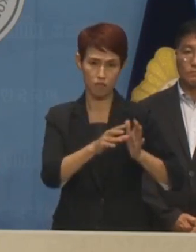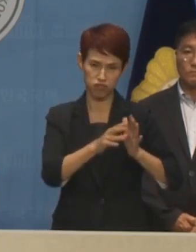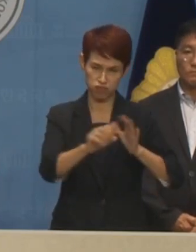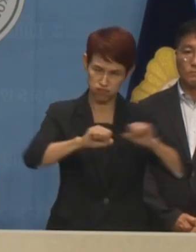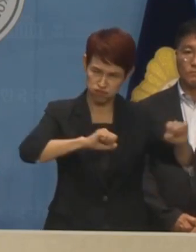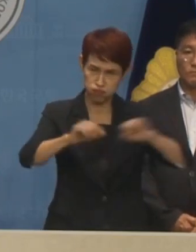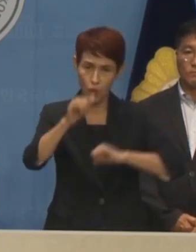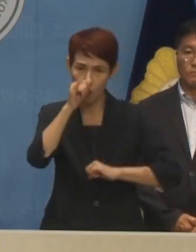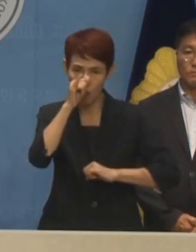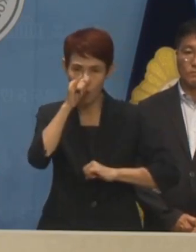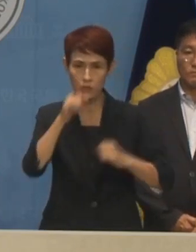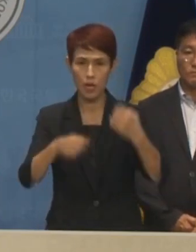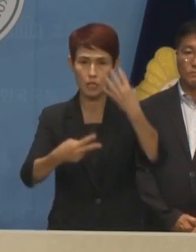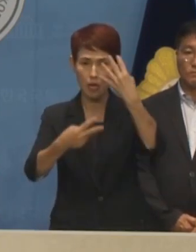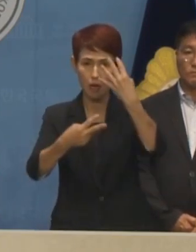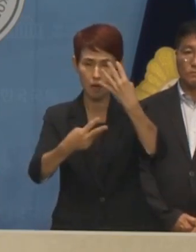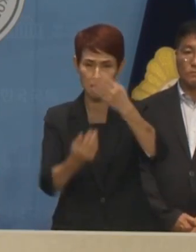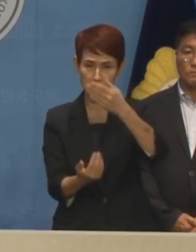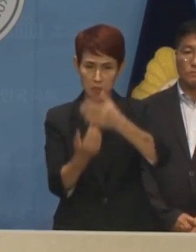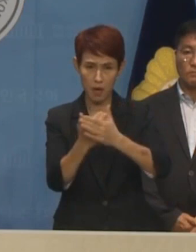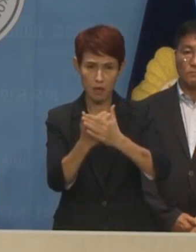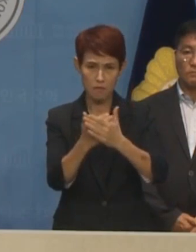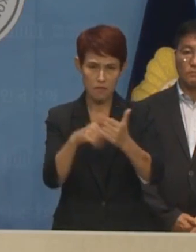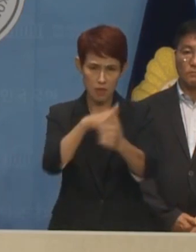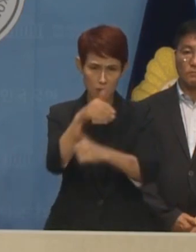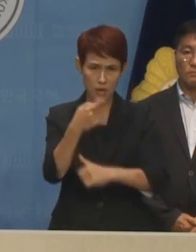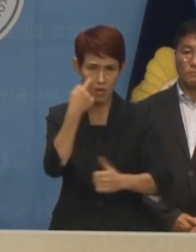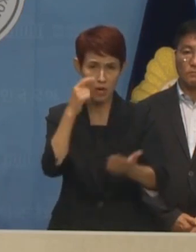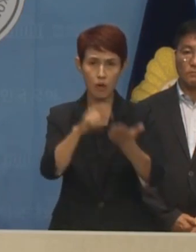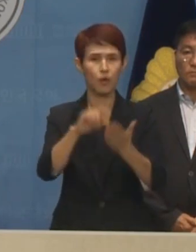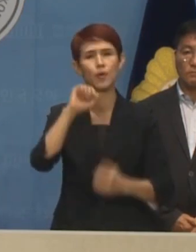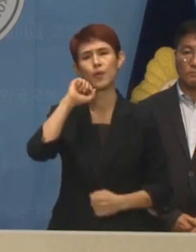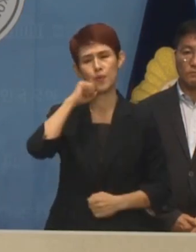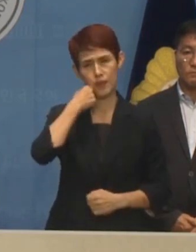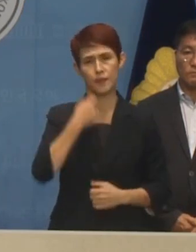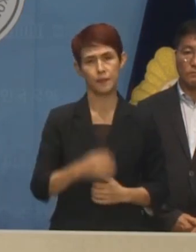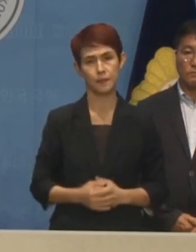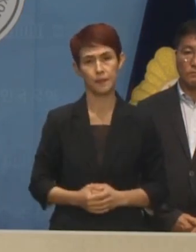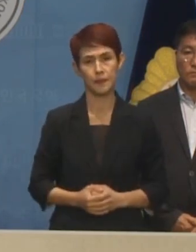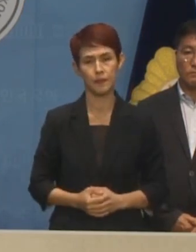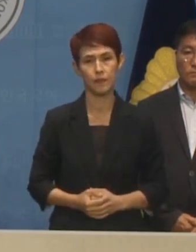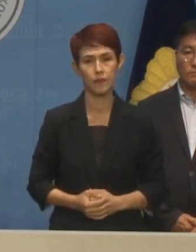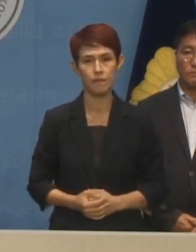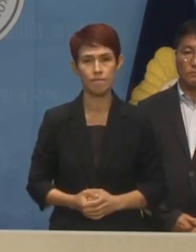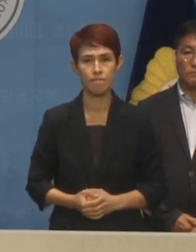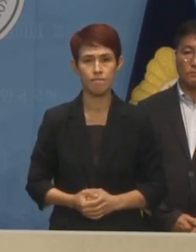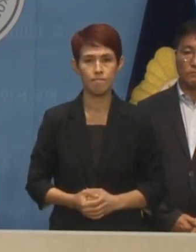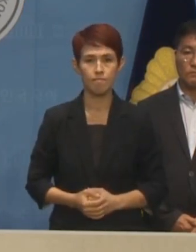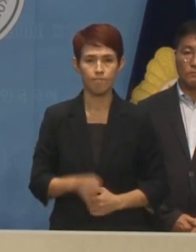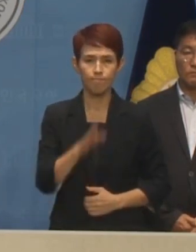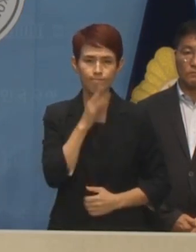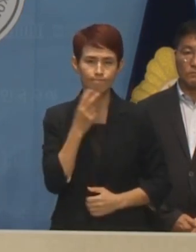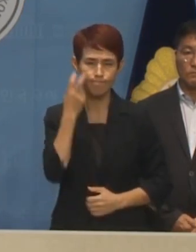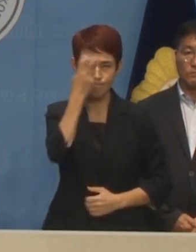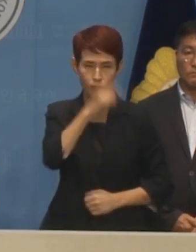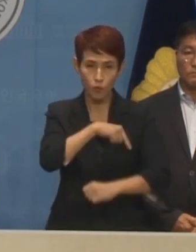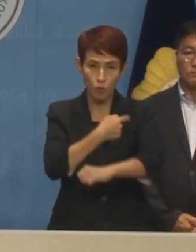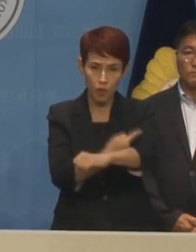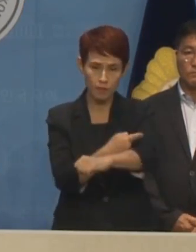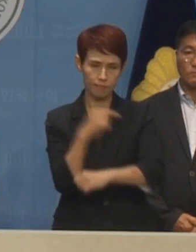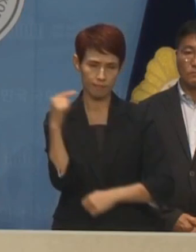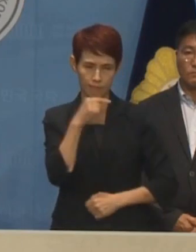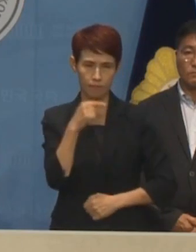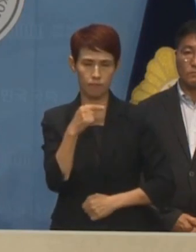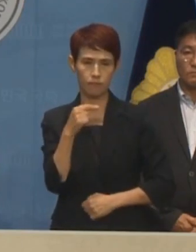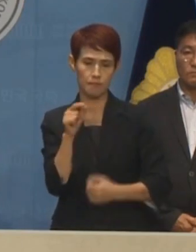4.3의 진실을 밝혀낼 수 없습니다. 따라서 실효성 있는 조사 권한을